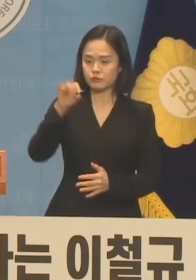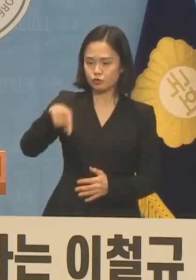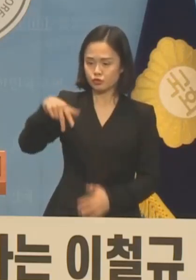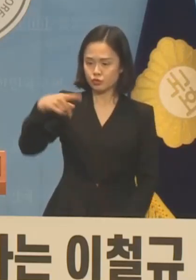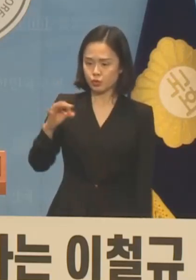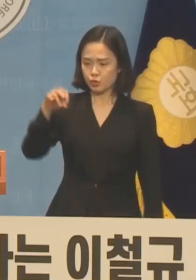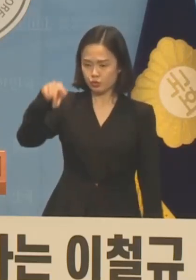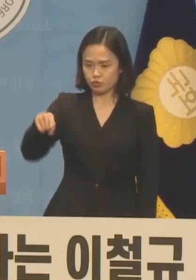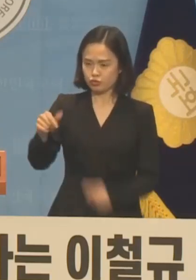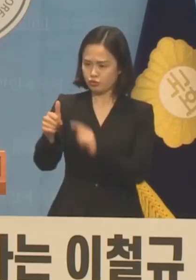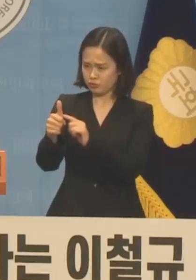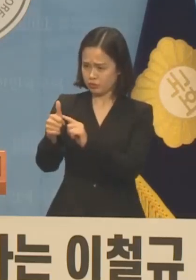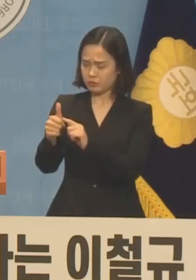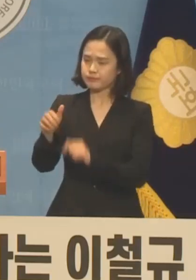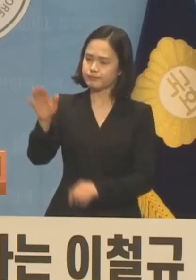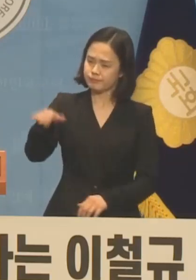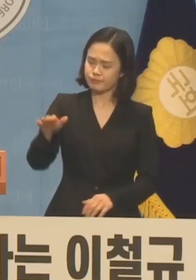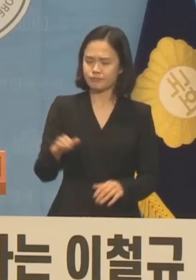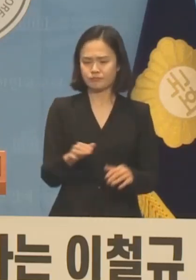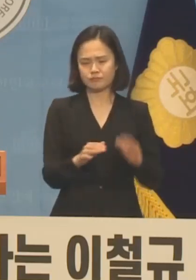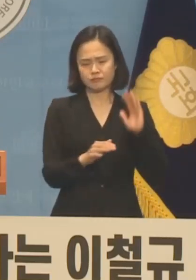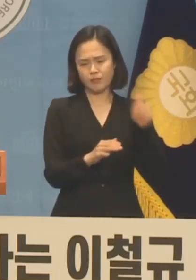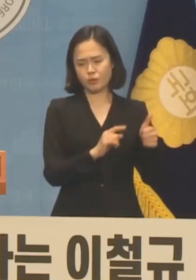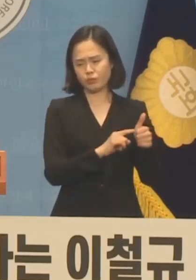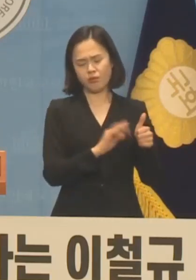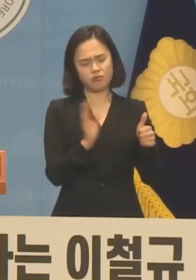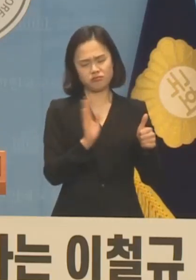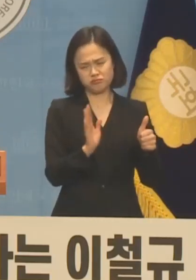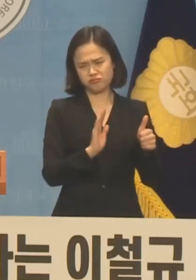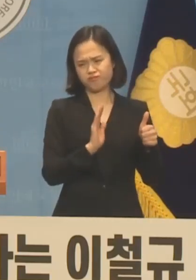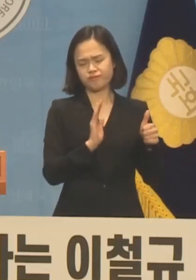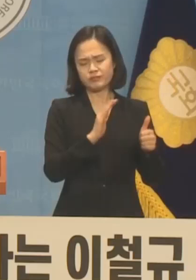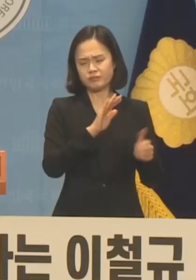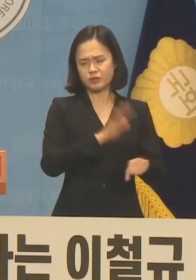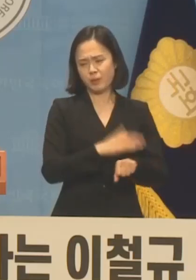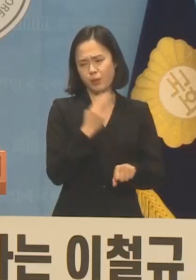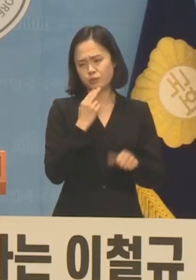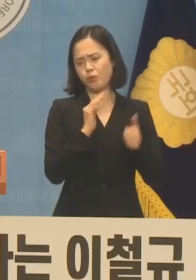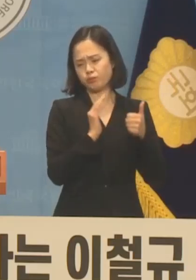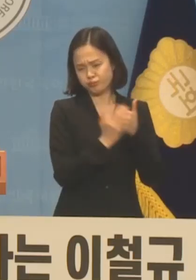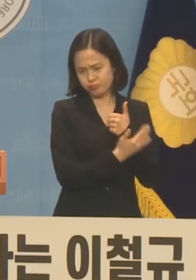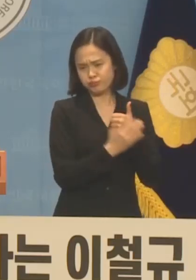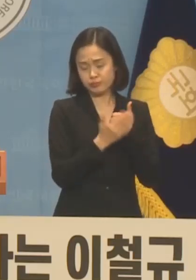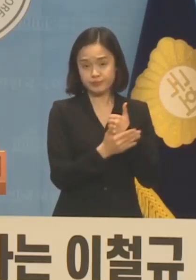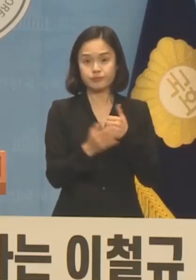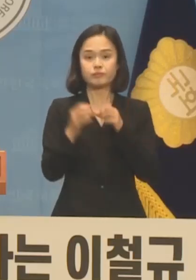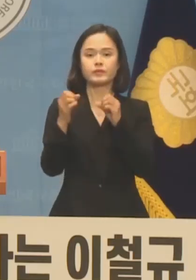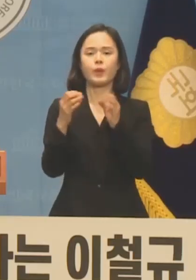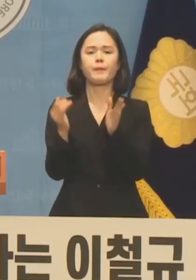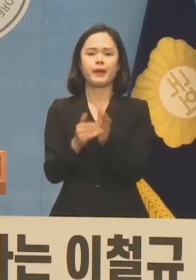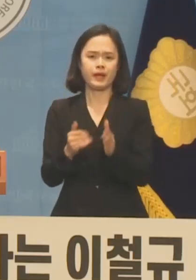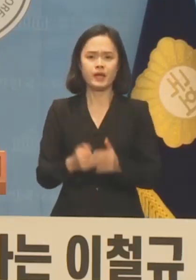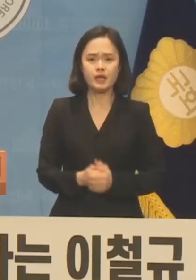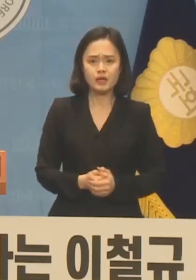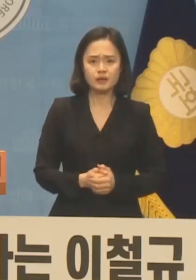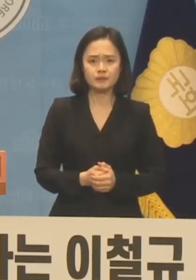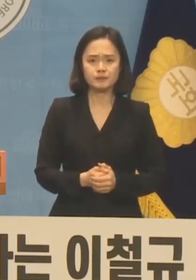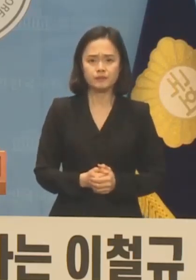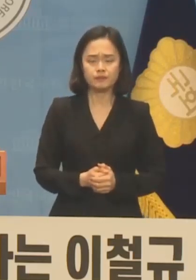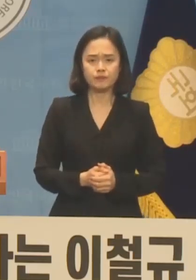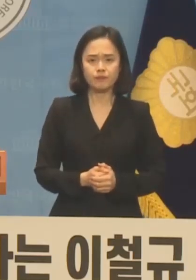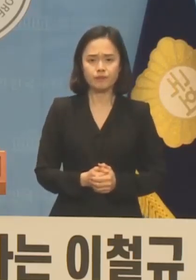경호처를 두둔한 것으로 전해졌습니다. 이철규 의원은 경호처는 경호 대상자가 있는 곳에서 체포를 거부할 수